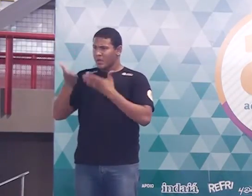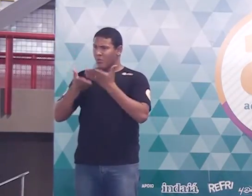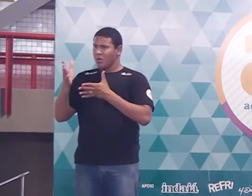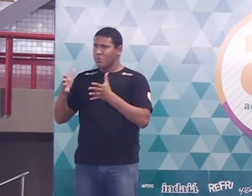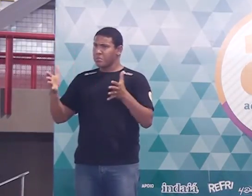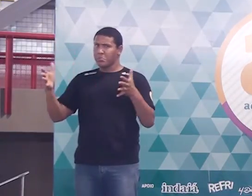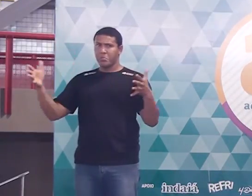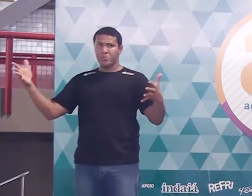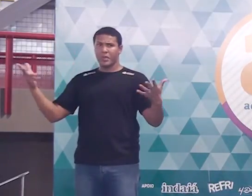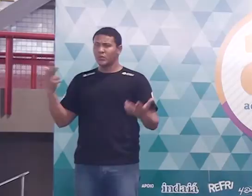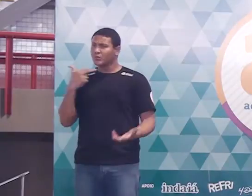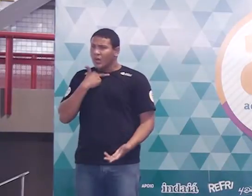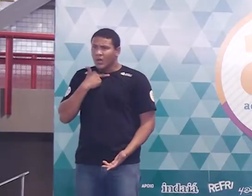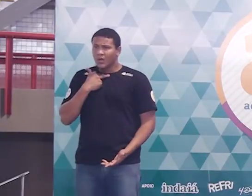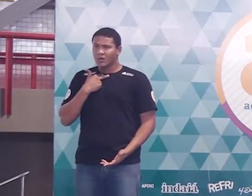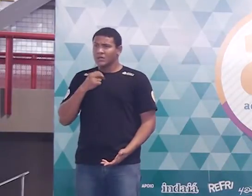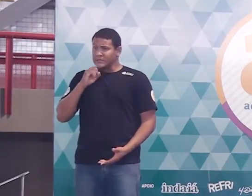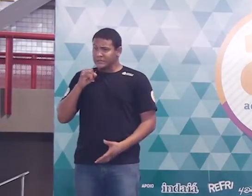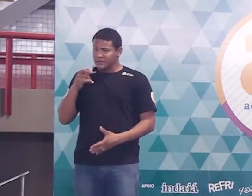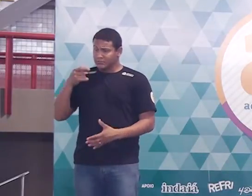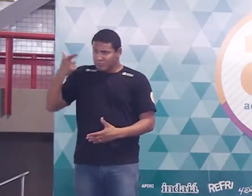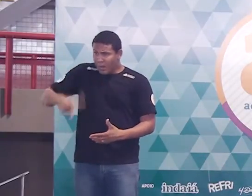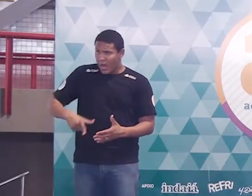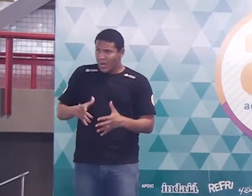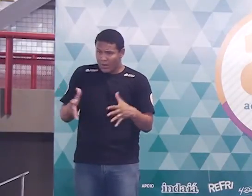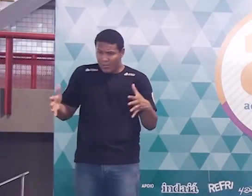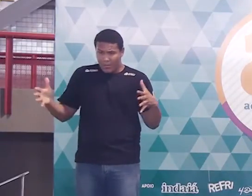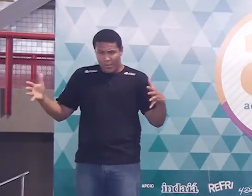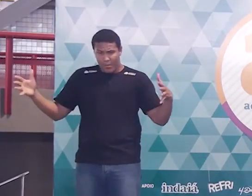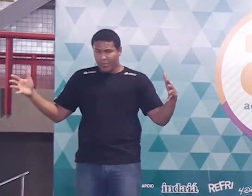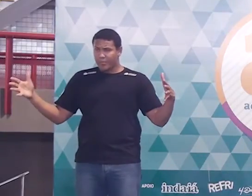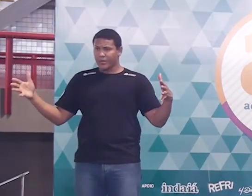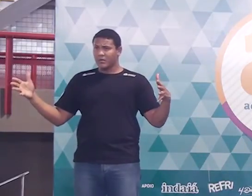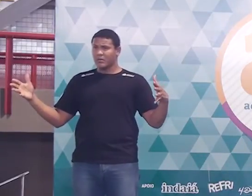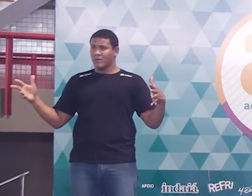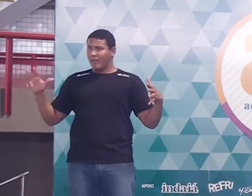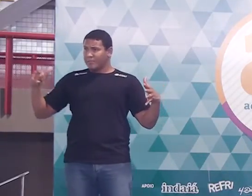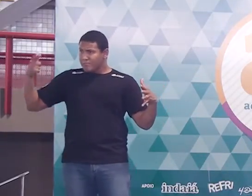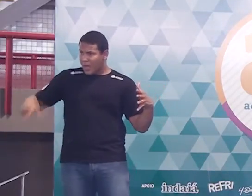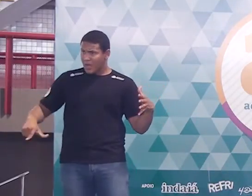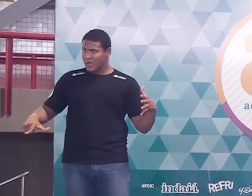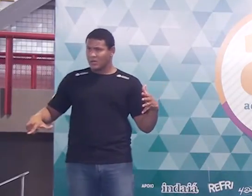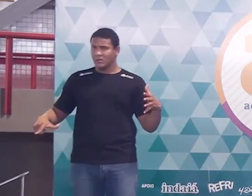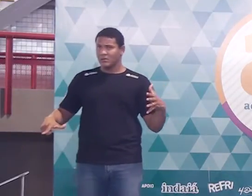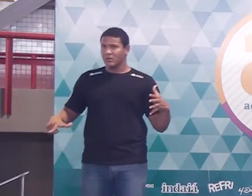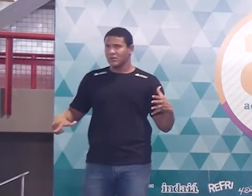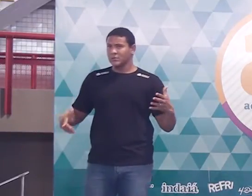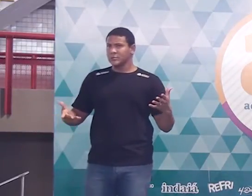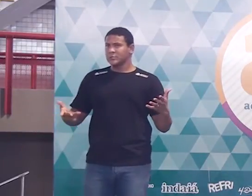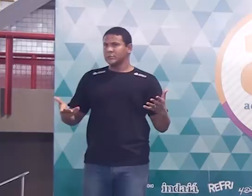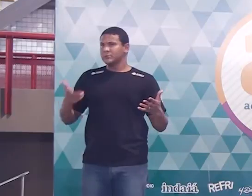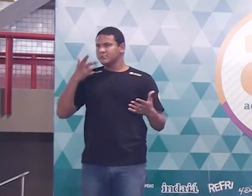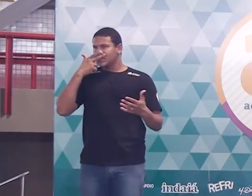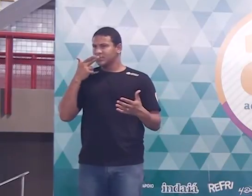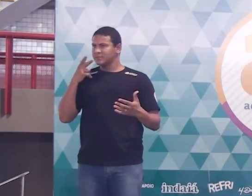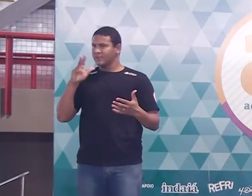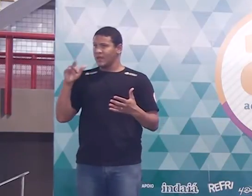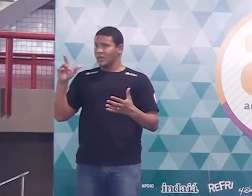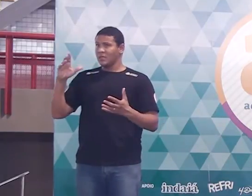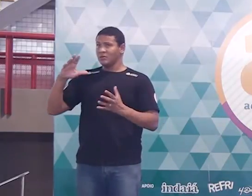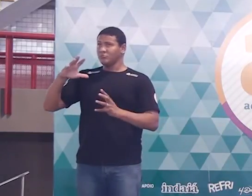tem mais. Se a pecuária crescer mais ainda do que ela já cresceu, nós vamos tornar esse